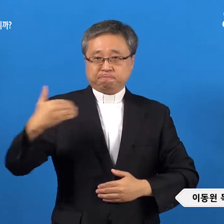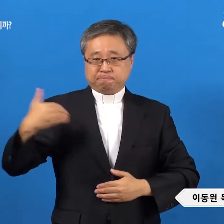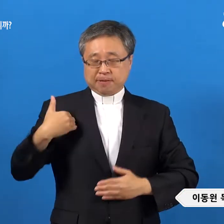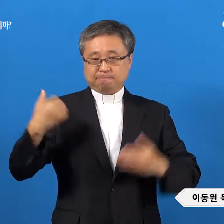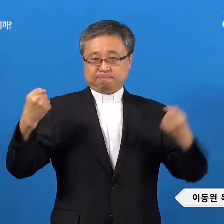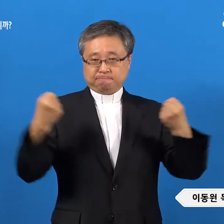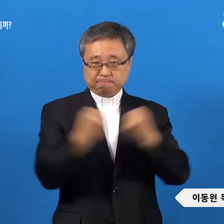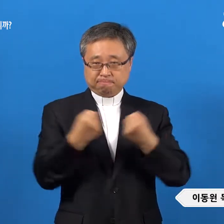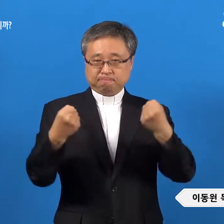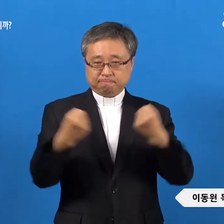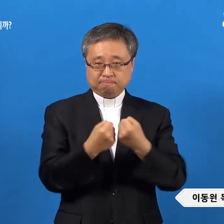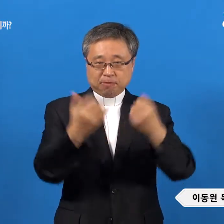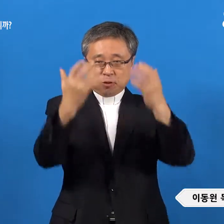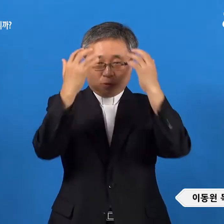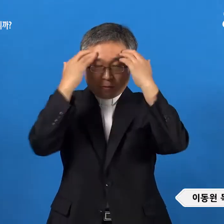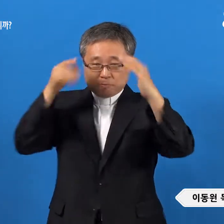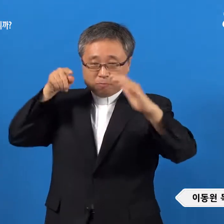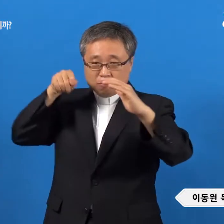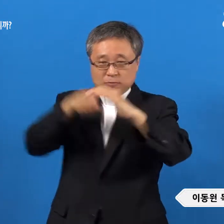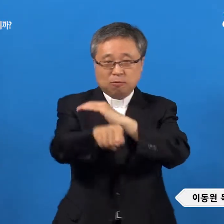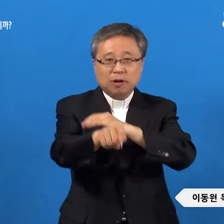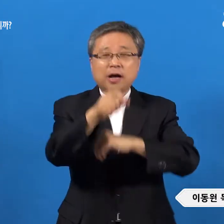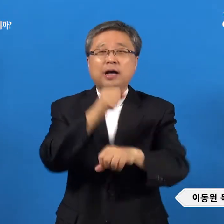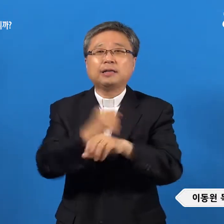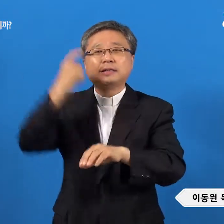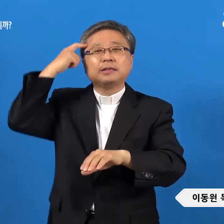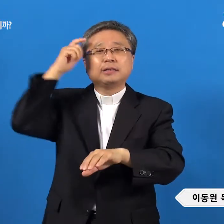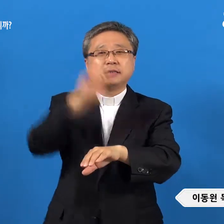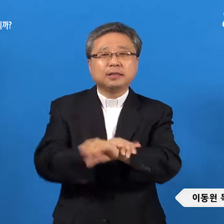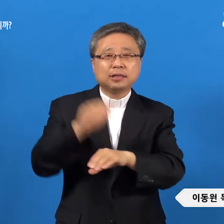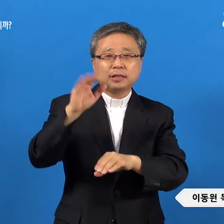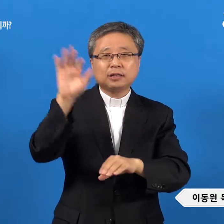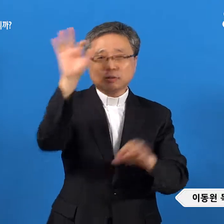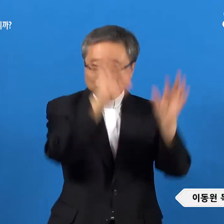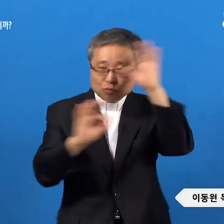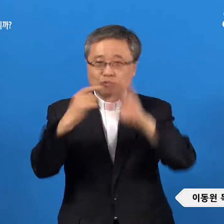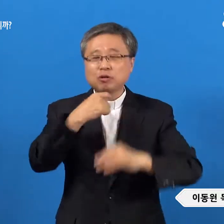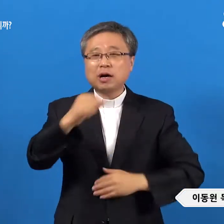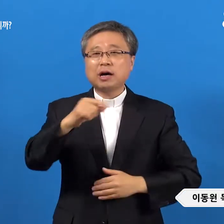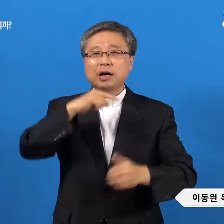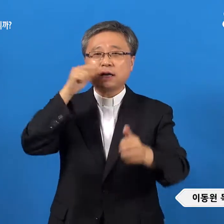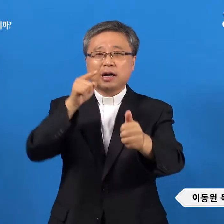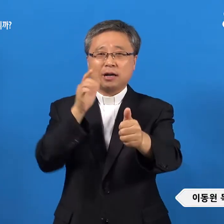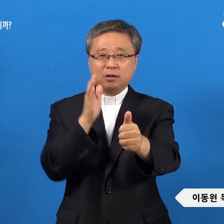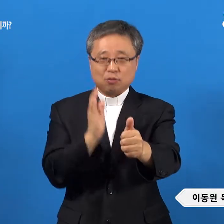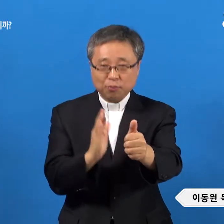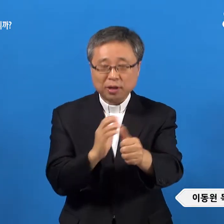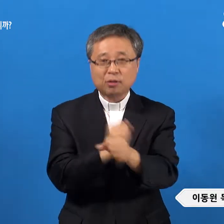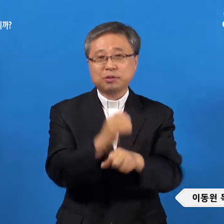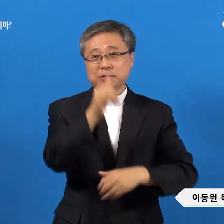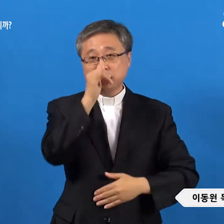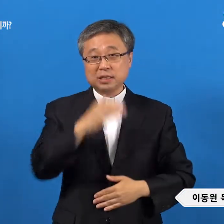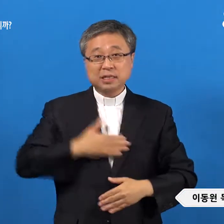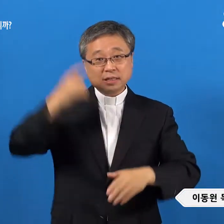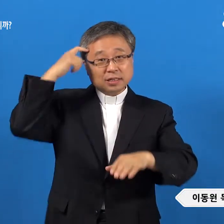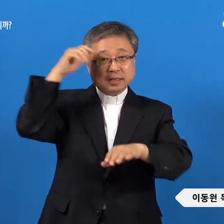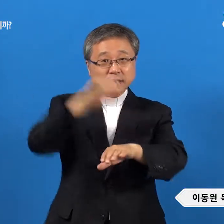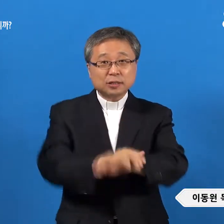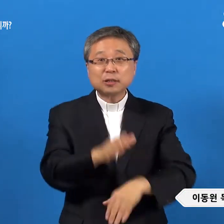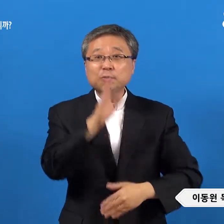고난을 통과할 수 있도록 하는 지혜를 구하라고 권면하는 것입니다. 이 지혜의 참된 의미를 야고보는